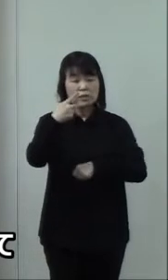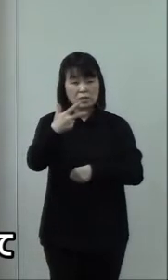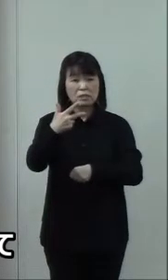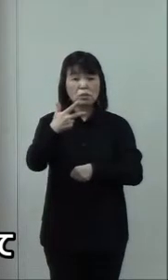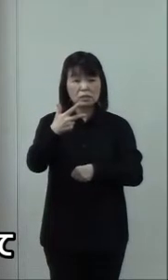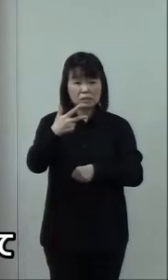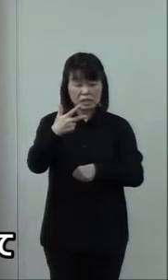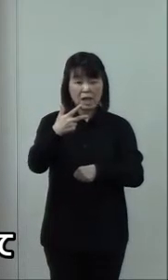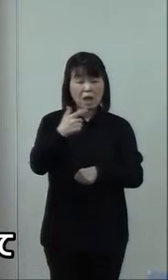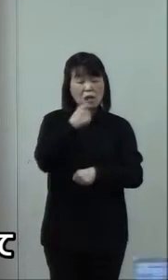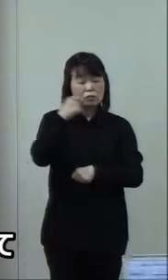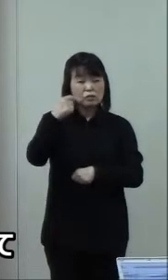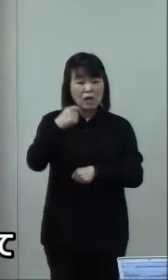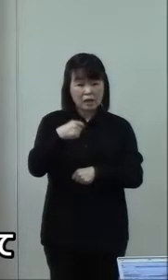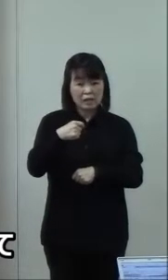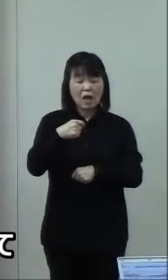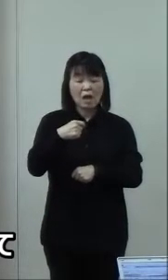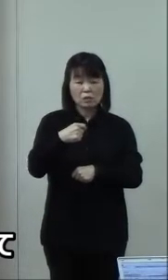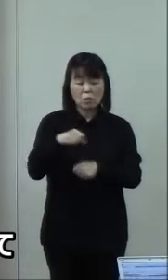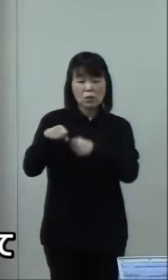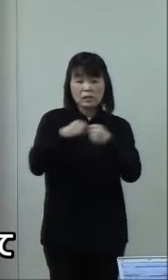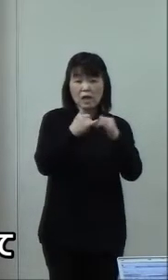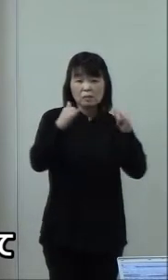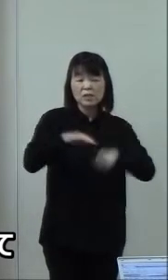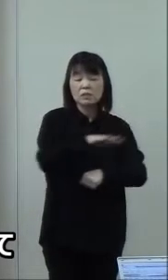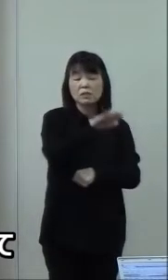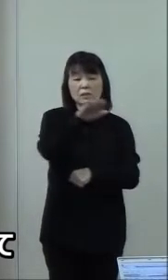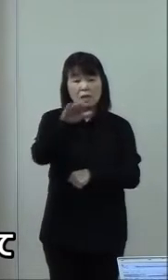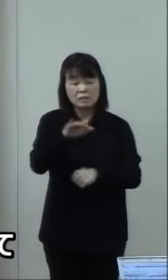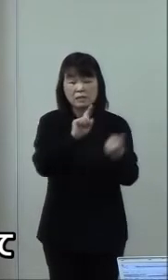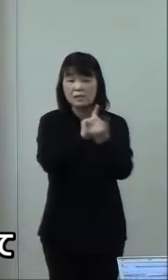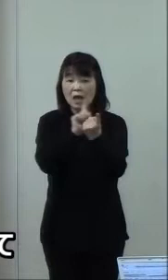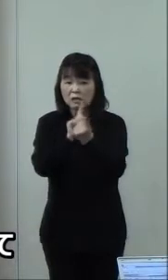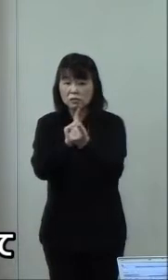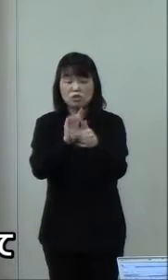クライナの避難民に対する支援とかっていうのを今お考えでしょうか。